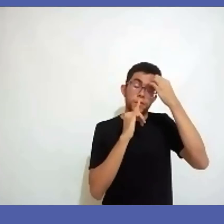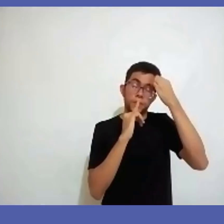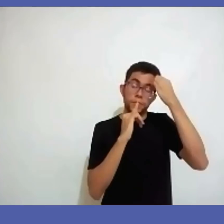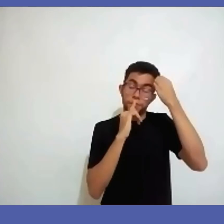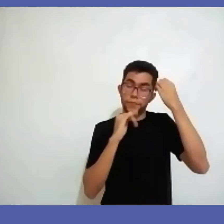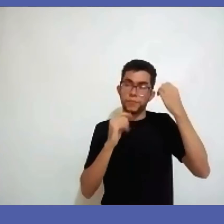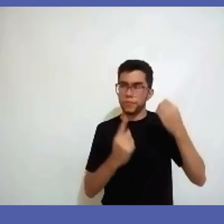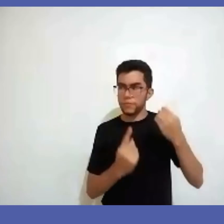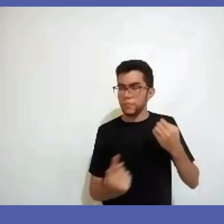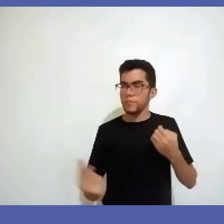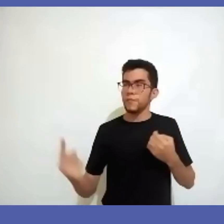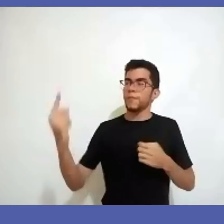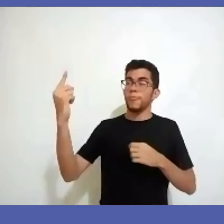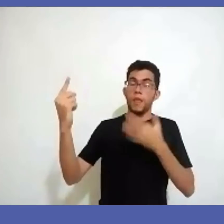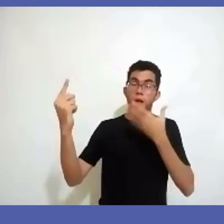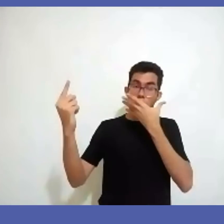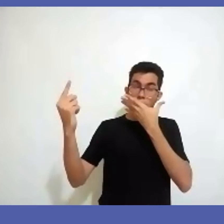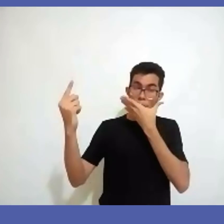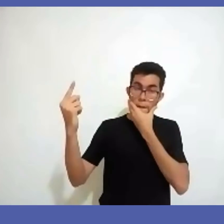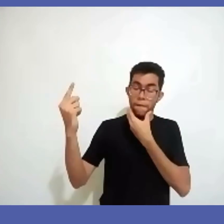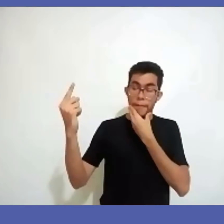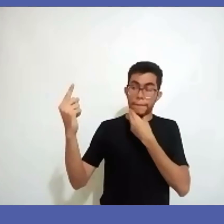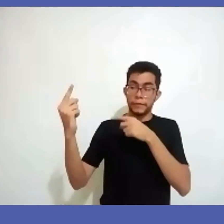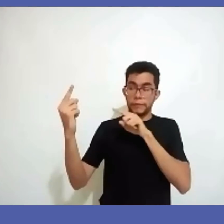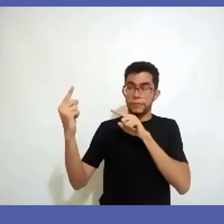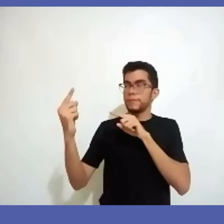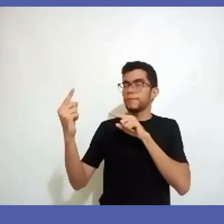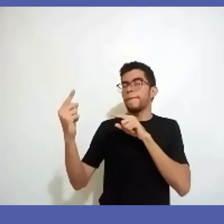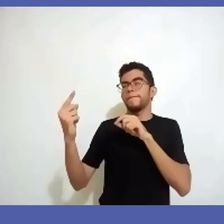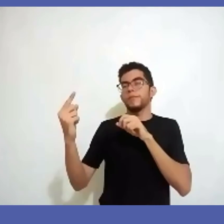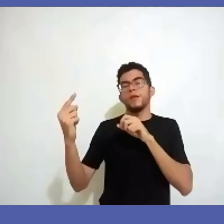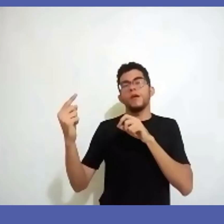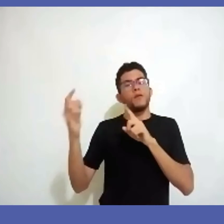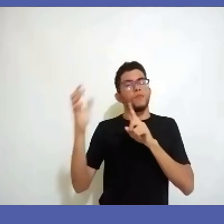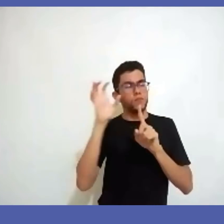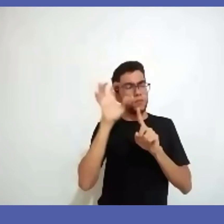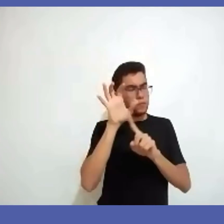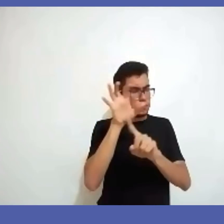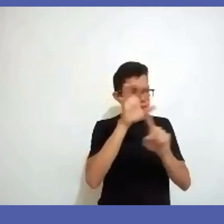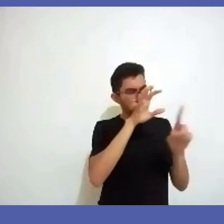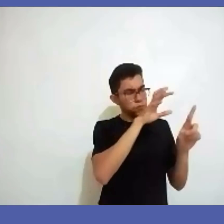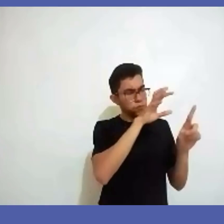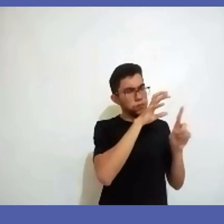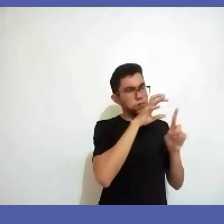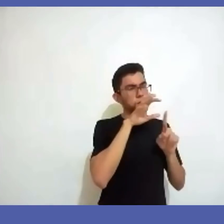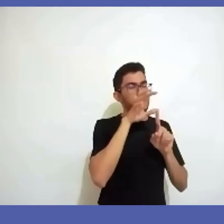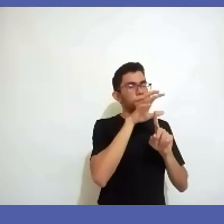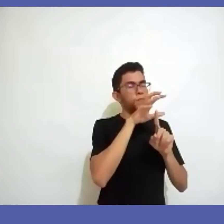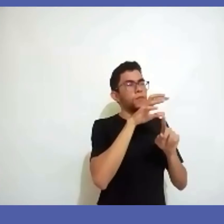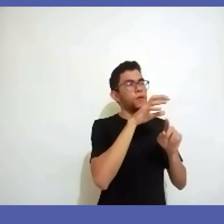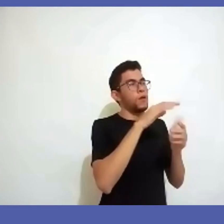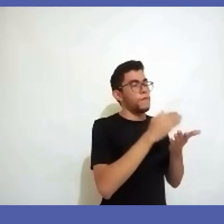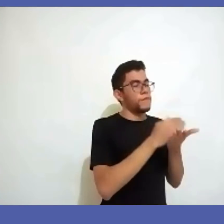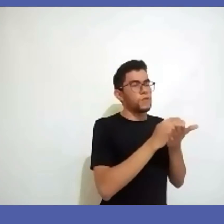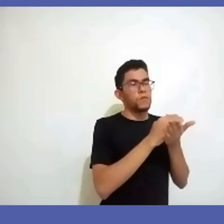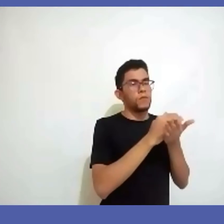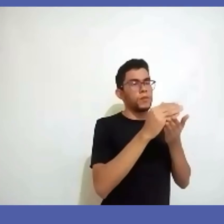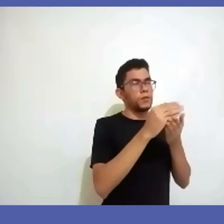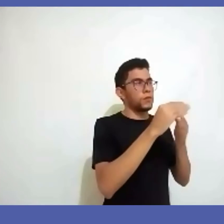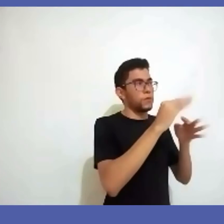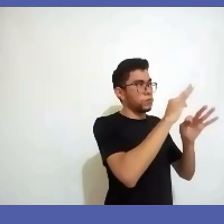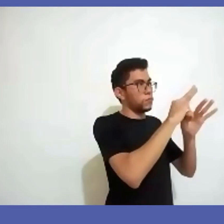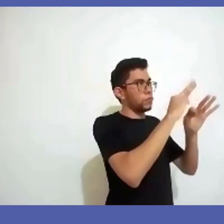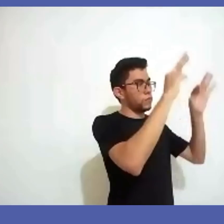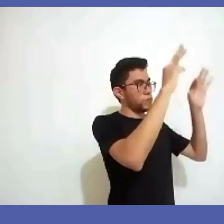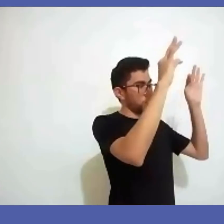influência suficiente de estabelecer uma aliança grande entre Israel e o povo árabe da região,